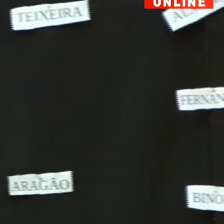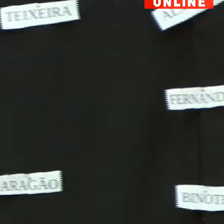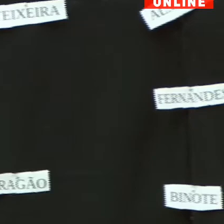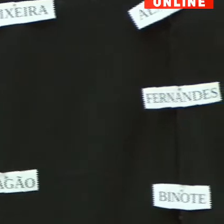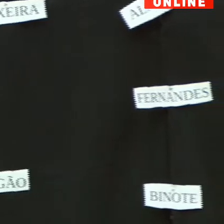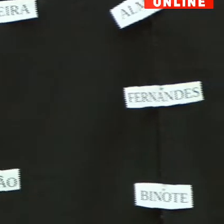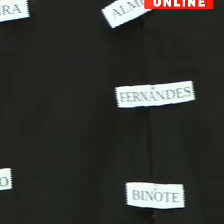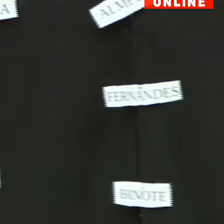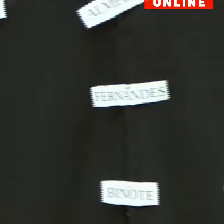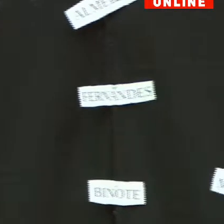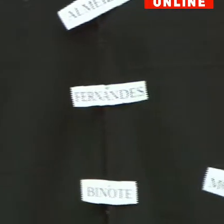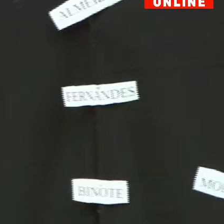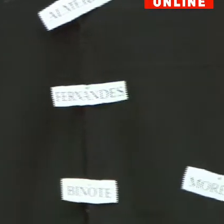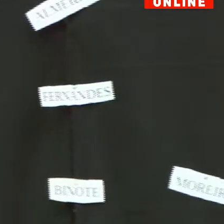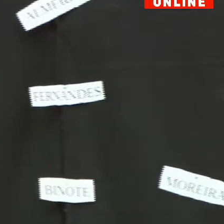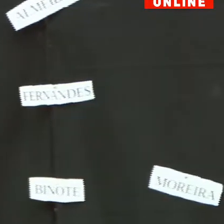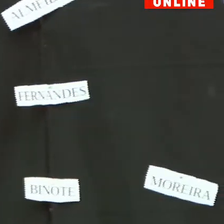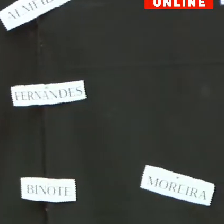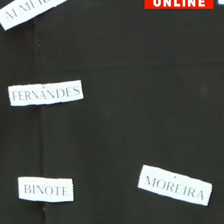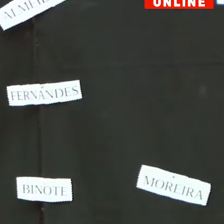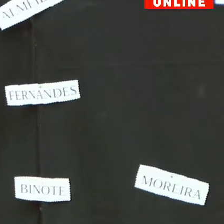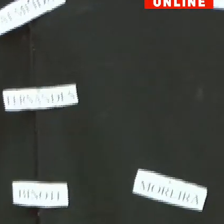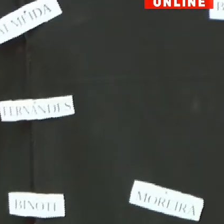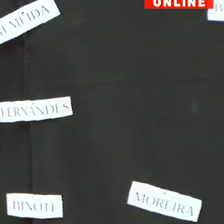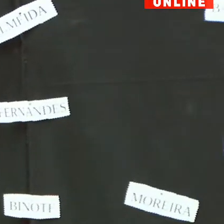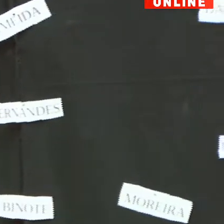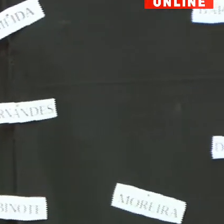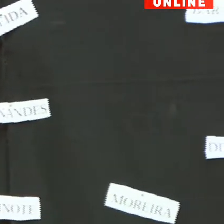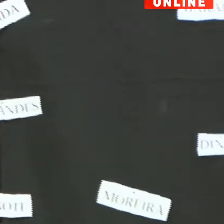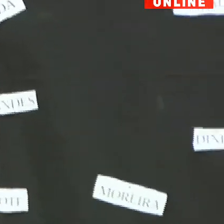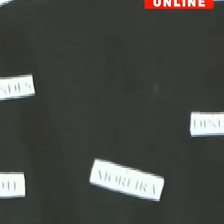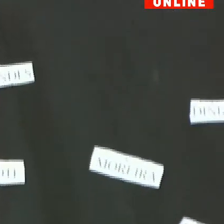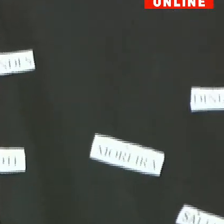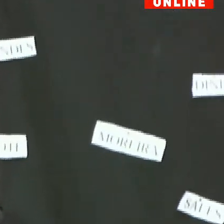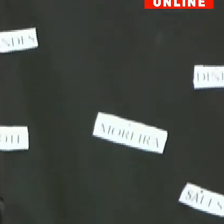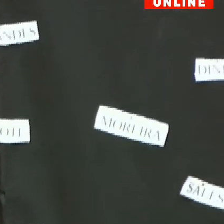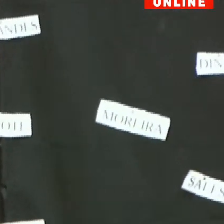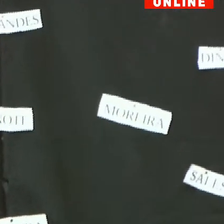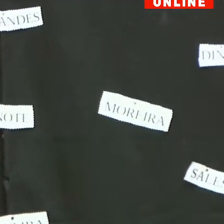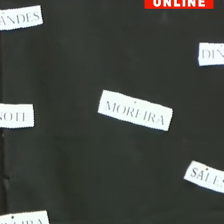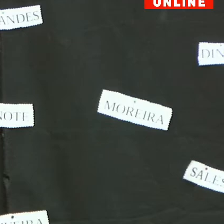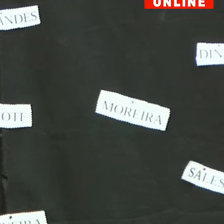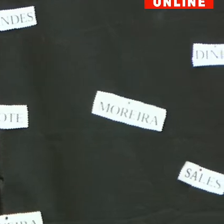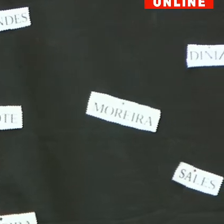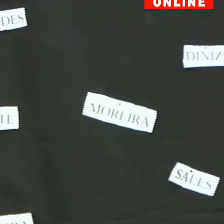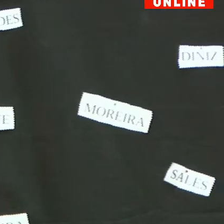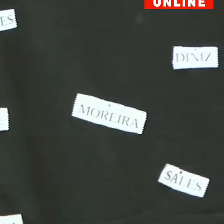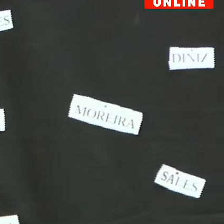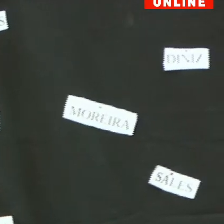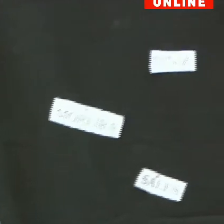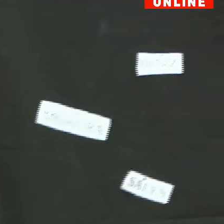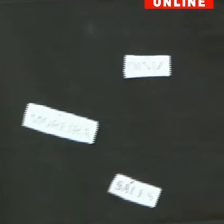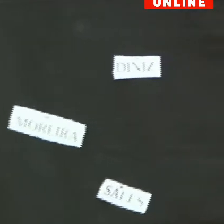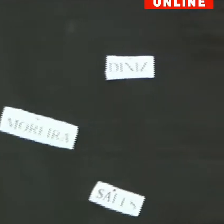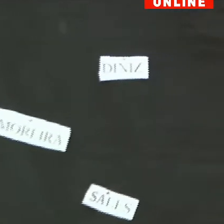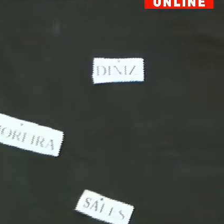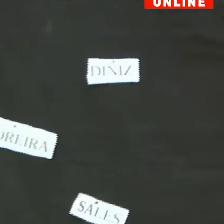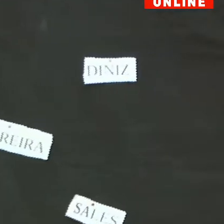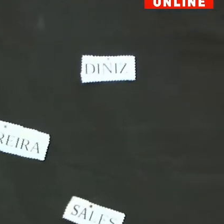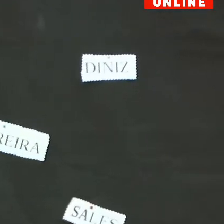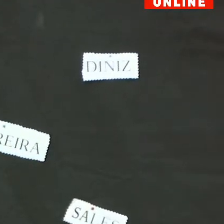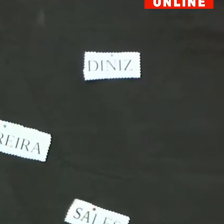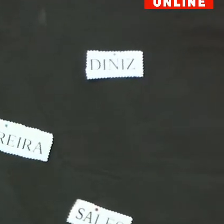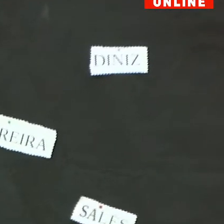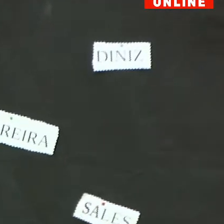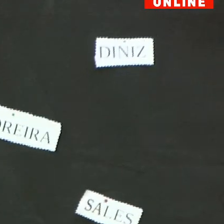Almeida, Fernandes, Binotti, Aragão, Dofuso, Melo, Pereira, Barros, e vai por